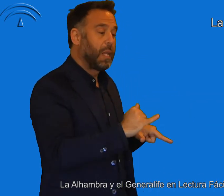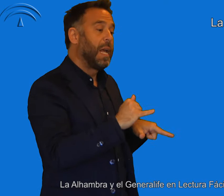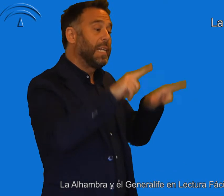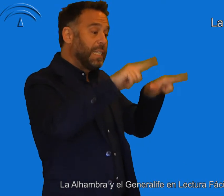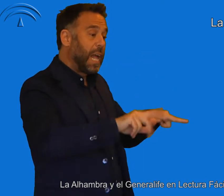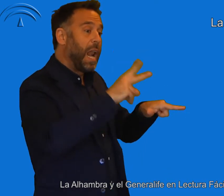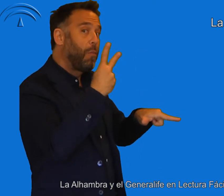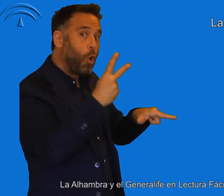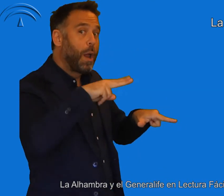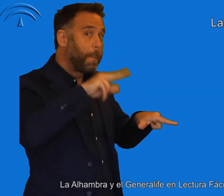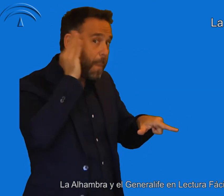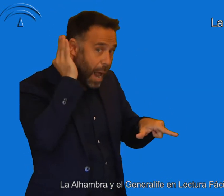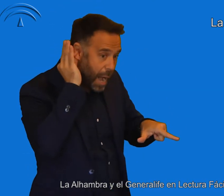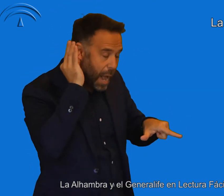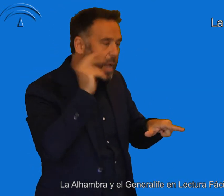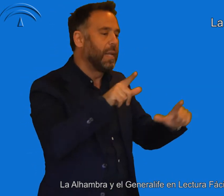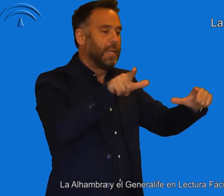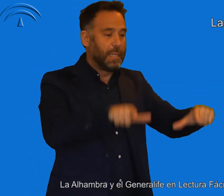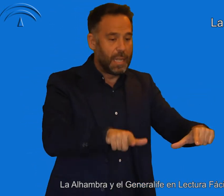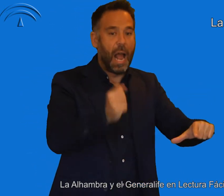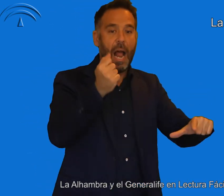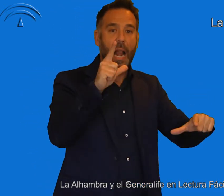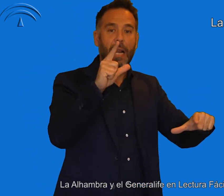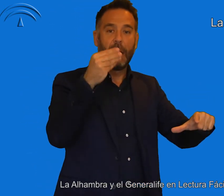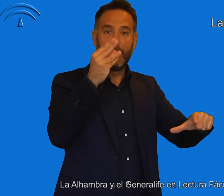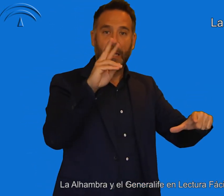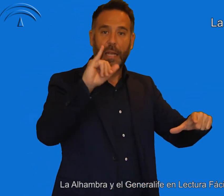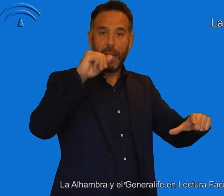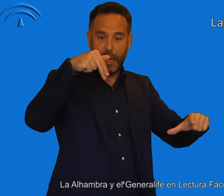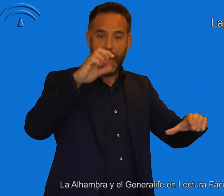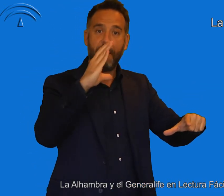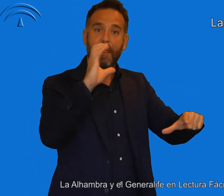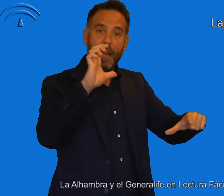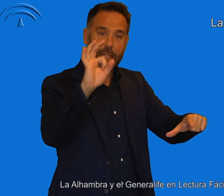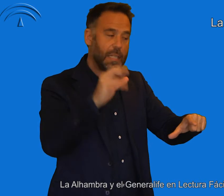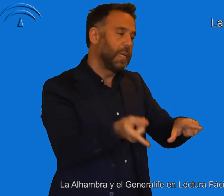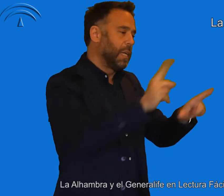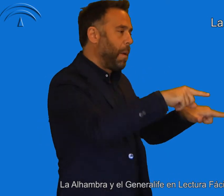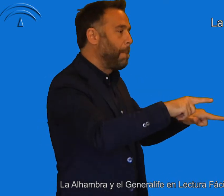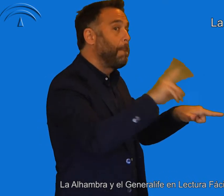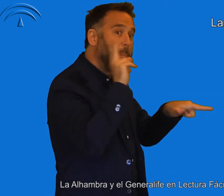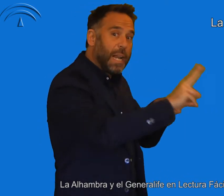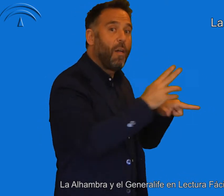2 hermanas, la sala de los aljimeces y el mirador de